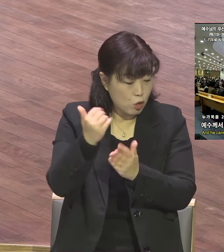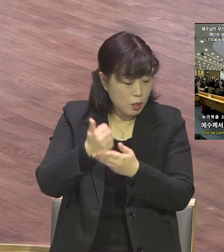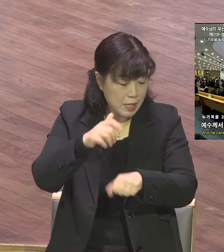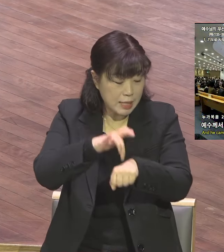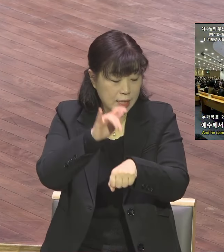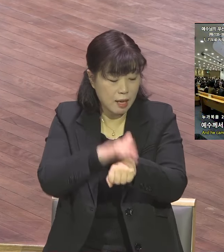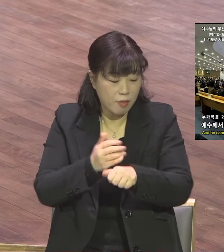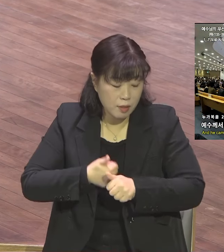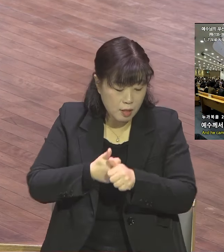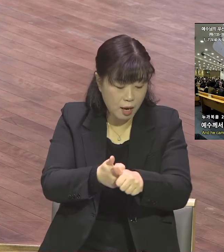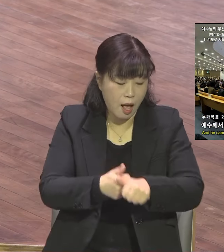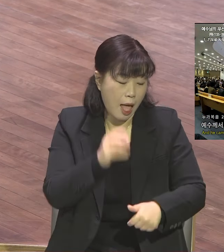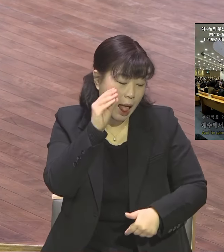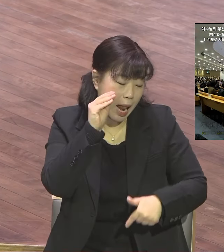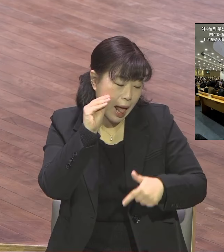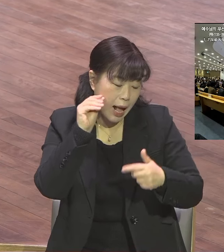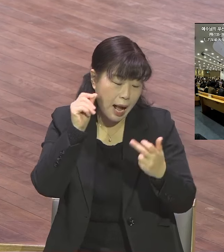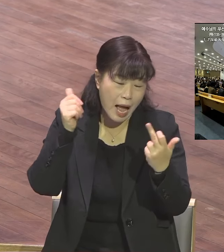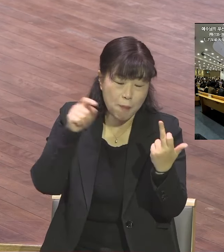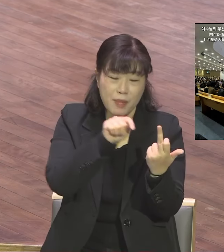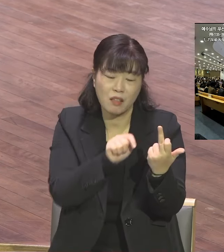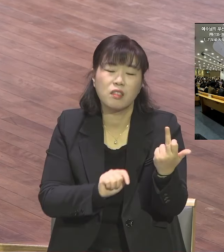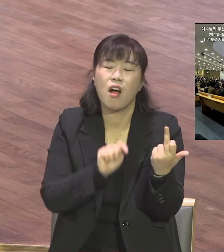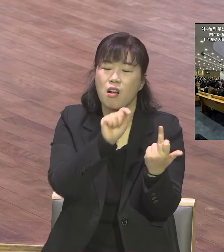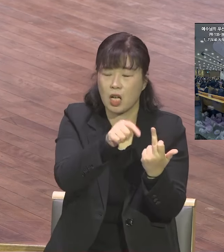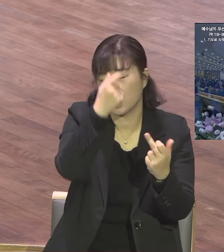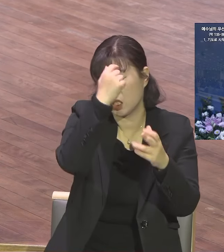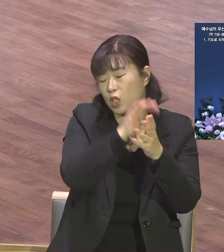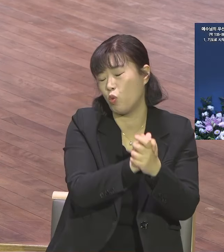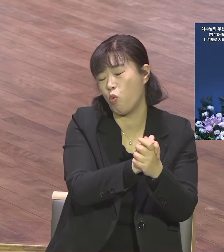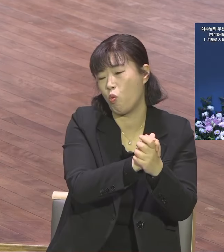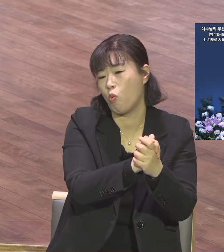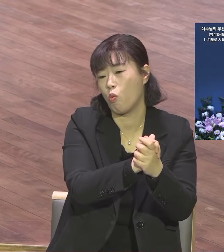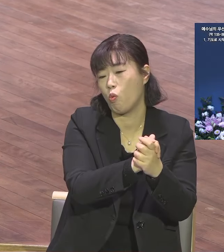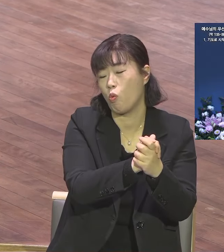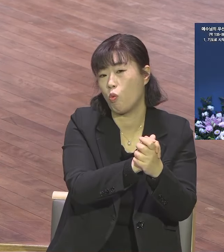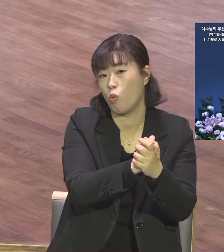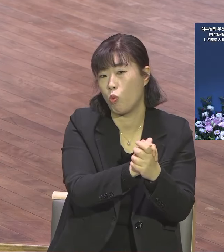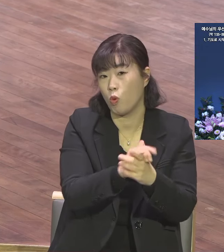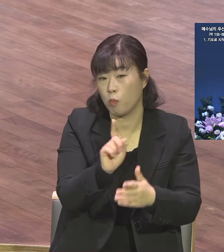떠나갔더니 예수님께서 감람산에 기도하러 가셨다.